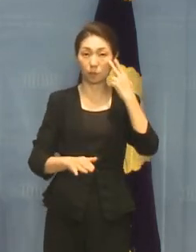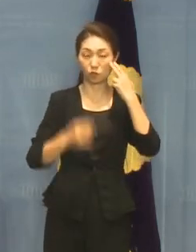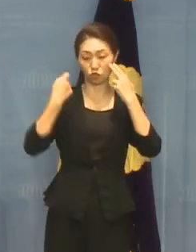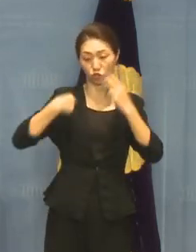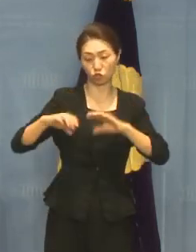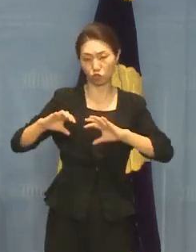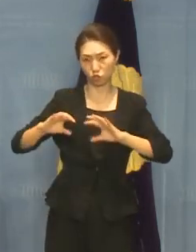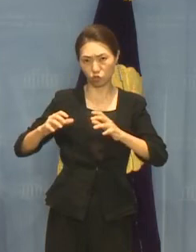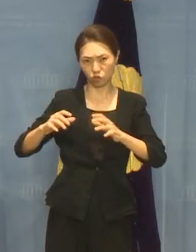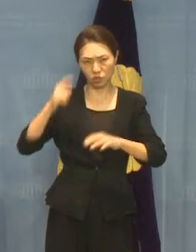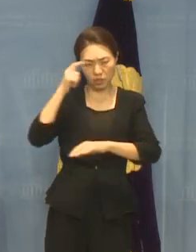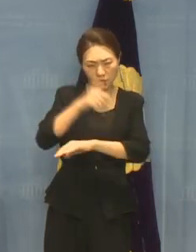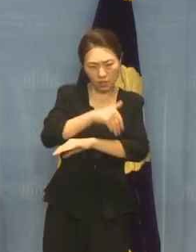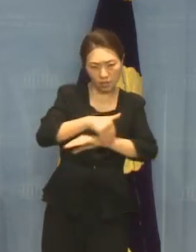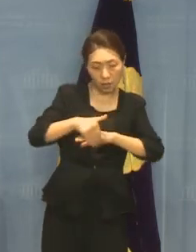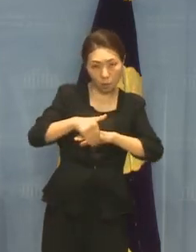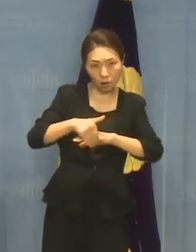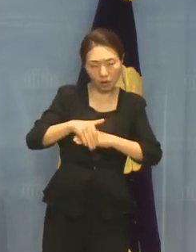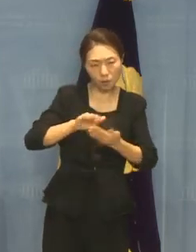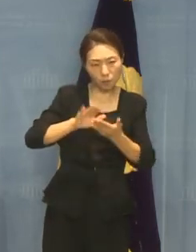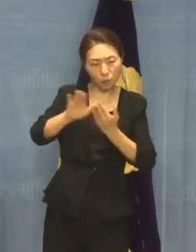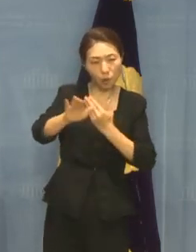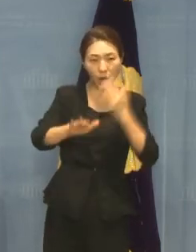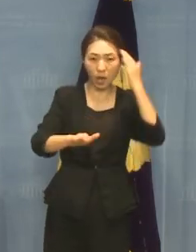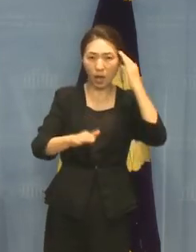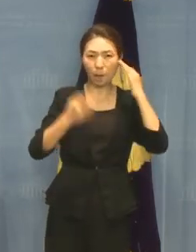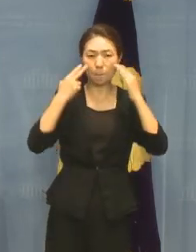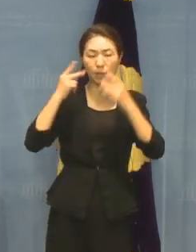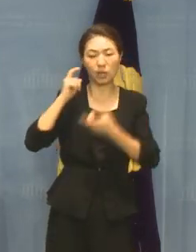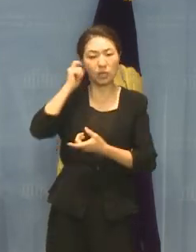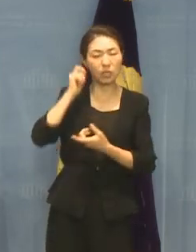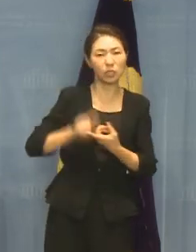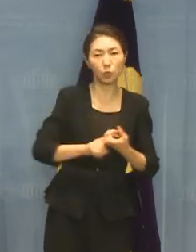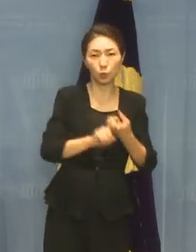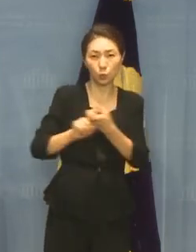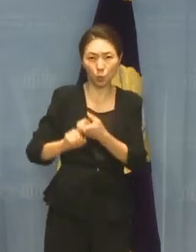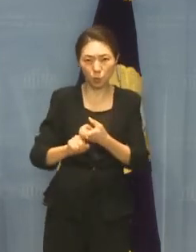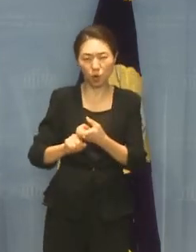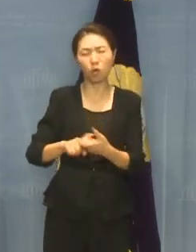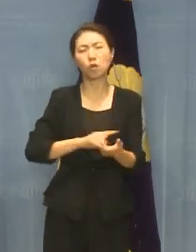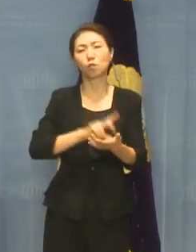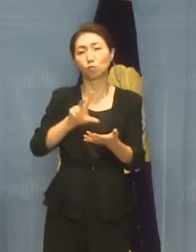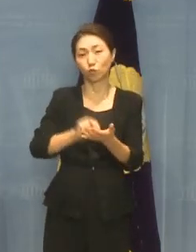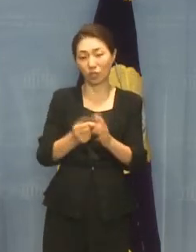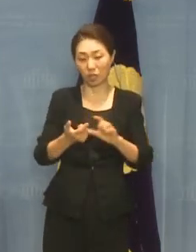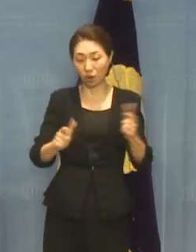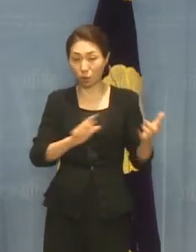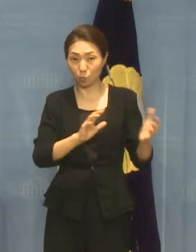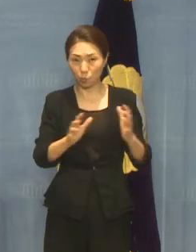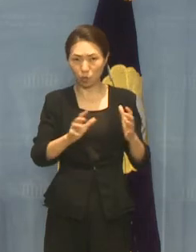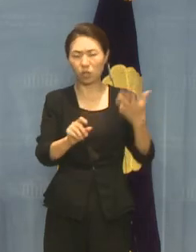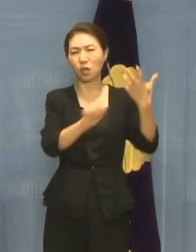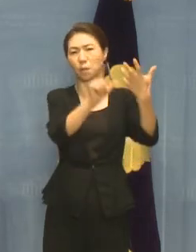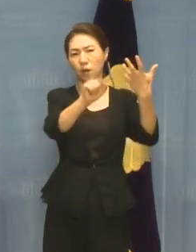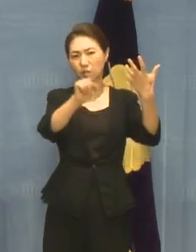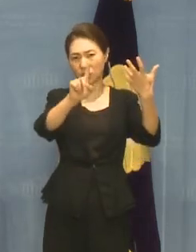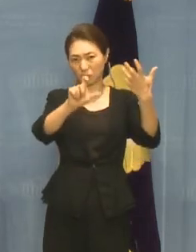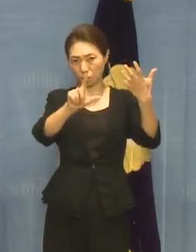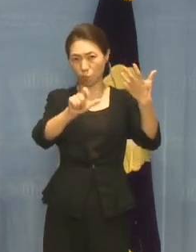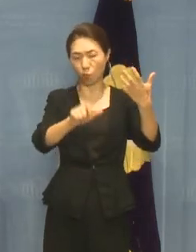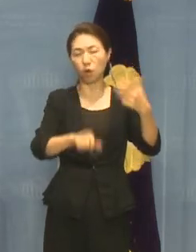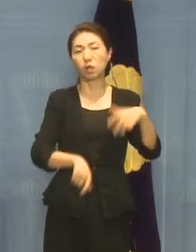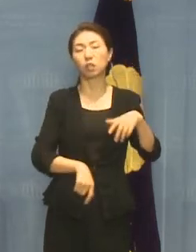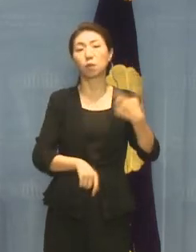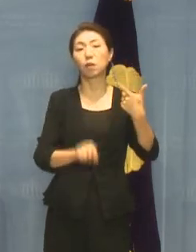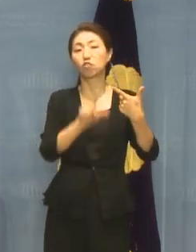시대 한미동맹의 방향과 과제는 2022년 5월 한미 정상회담, 6월 나토 정상회담을